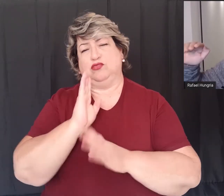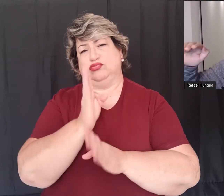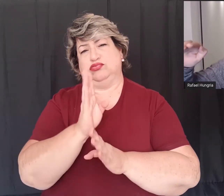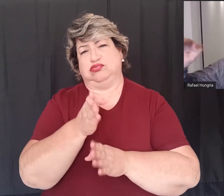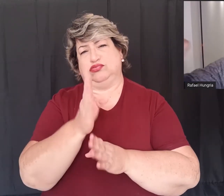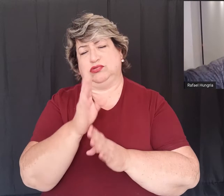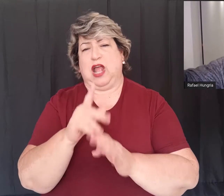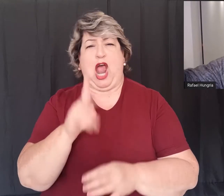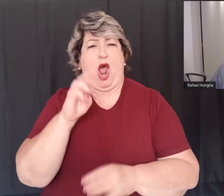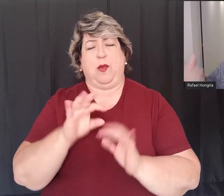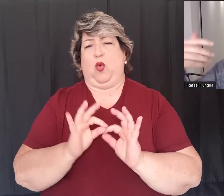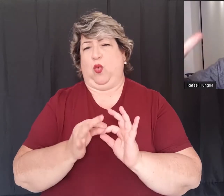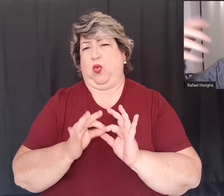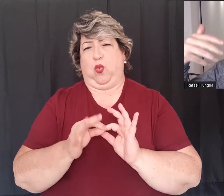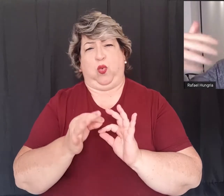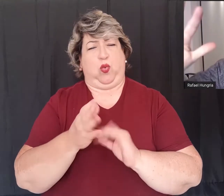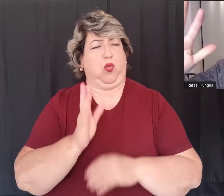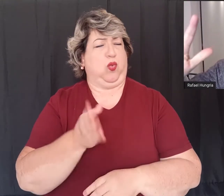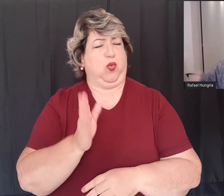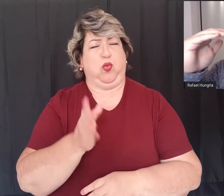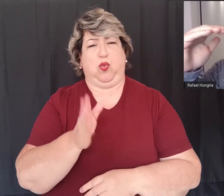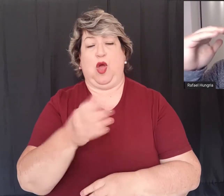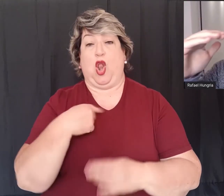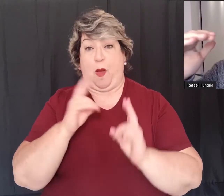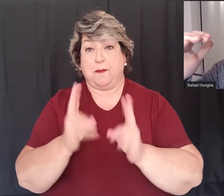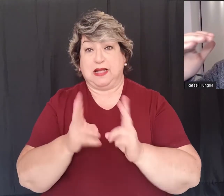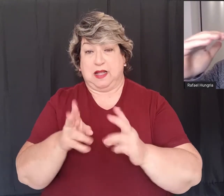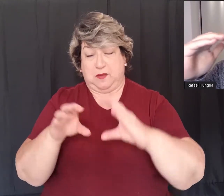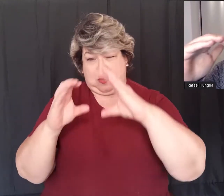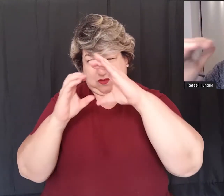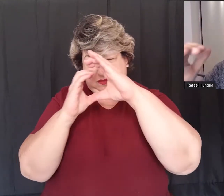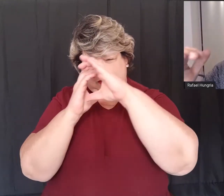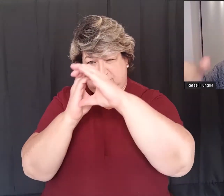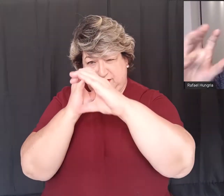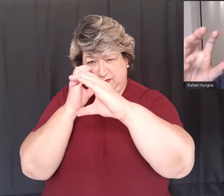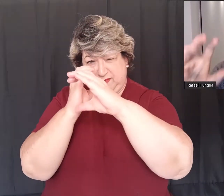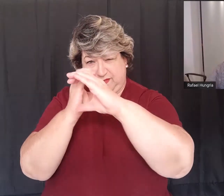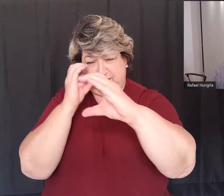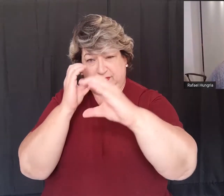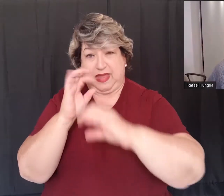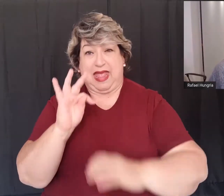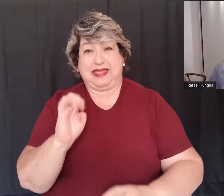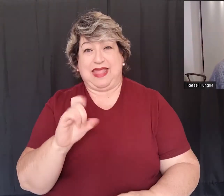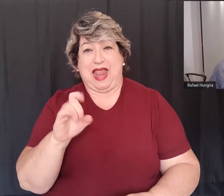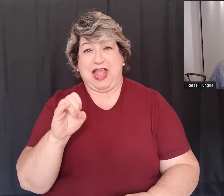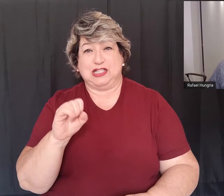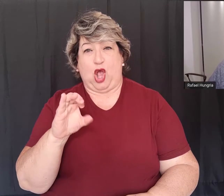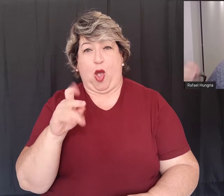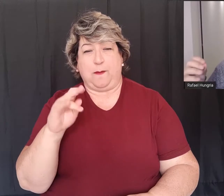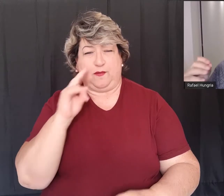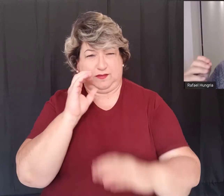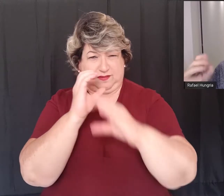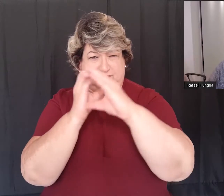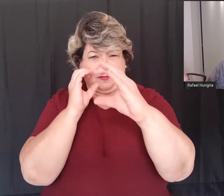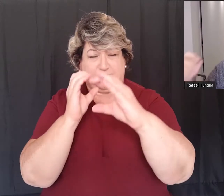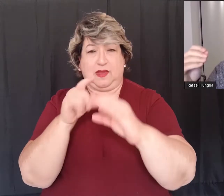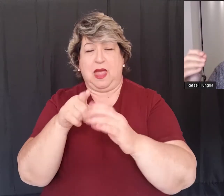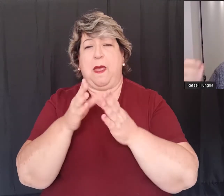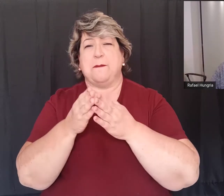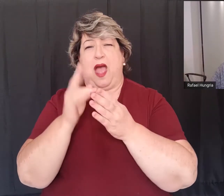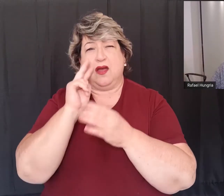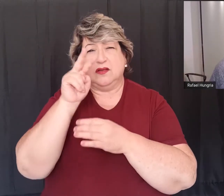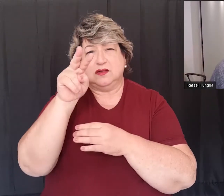foi na direção do horizonte, quilômetros e quilômetros. Mantivemos o telescópio observando esse barco, ele foi se